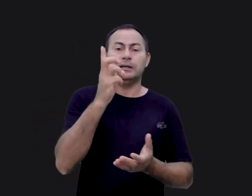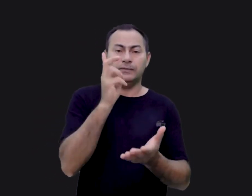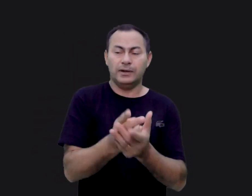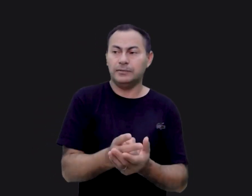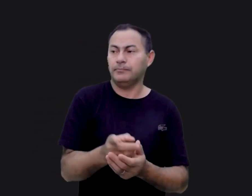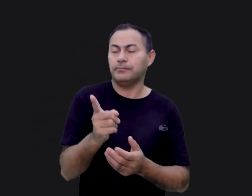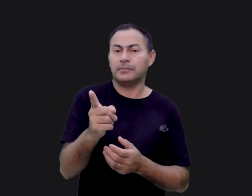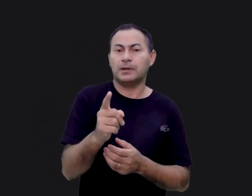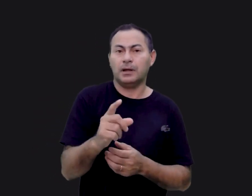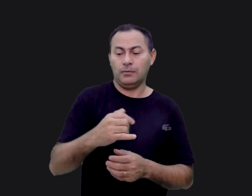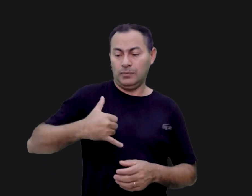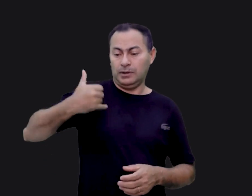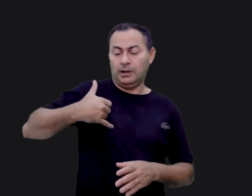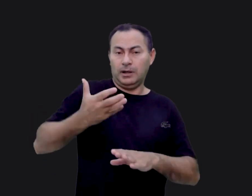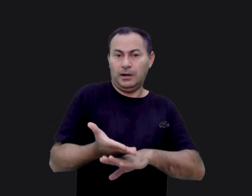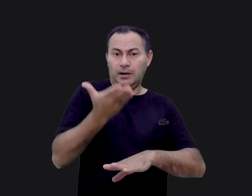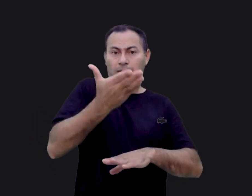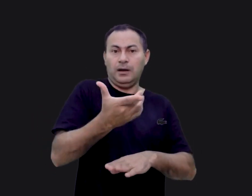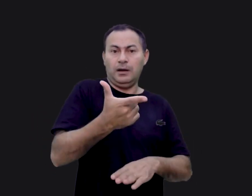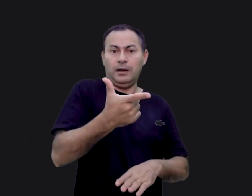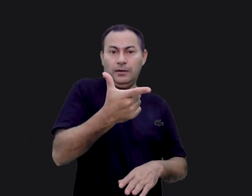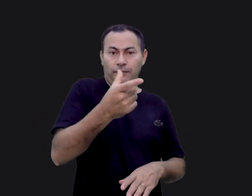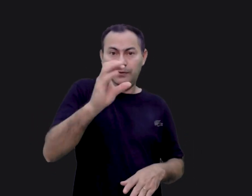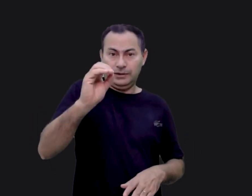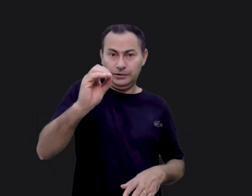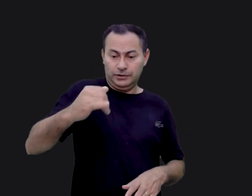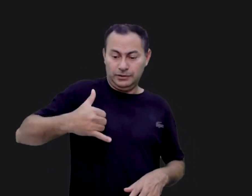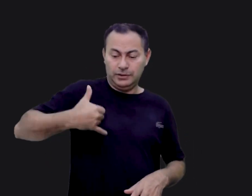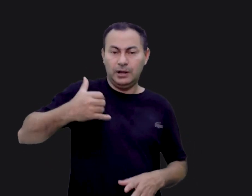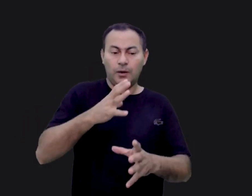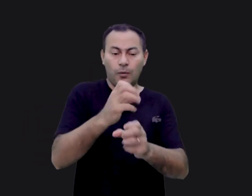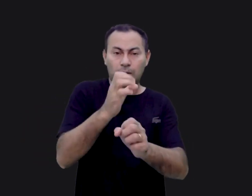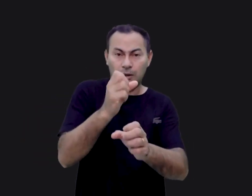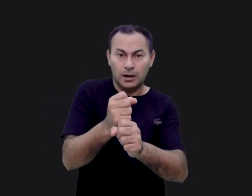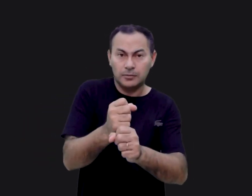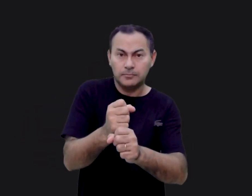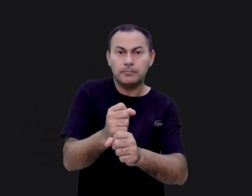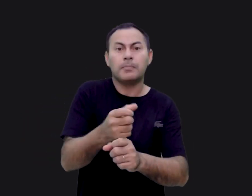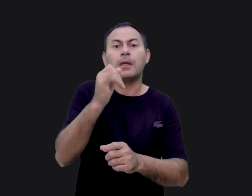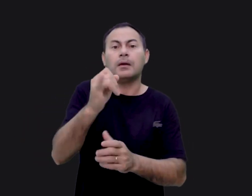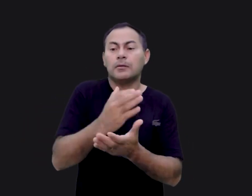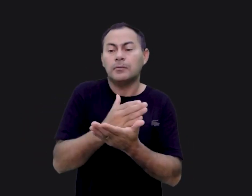vezes. Apenas aqueles com idade superior a 20 anos eram contados. É daí